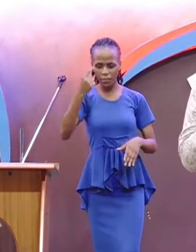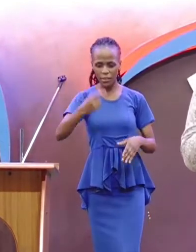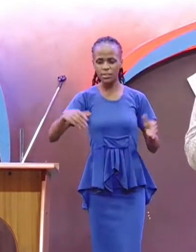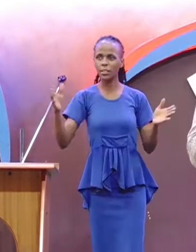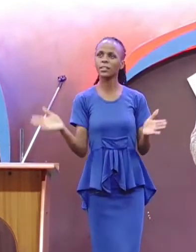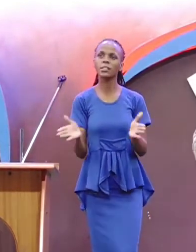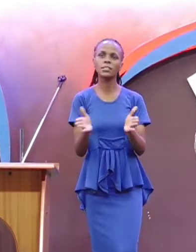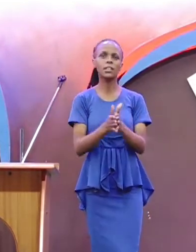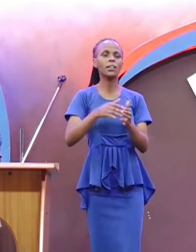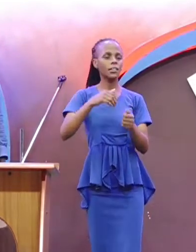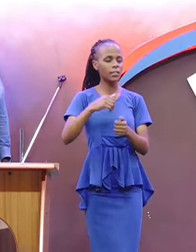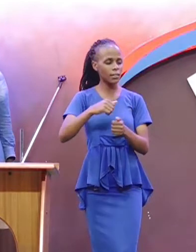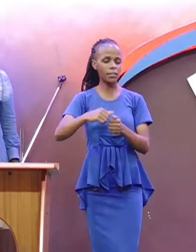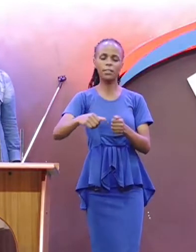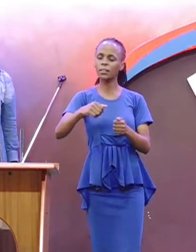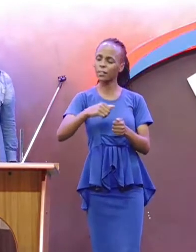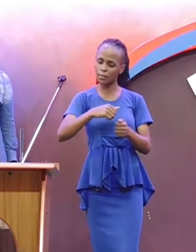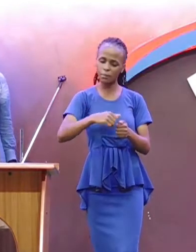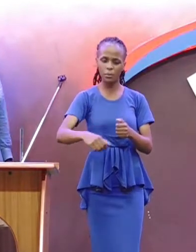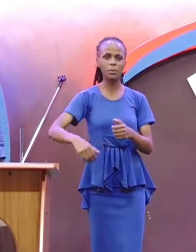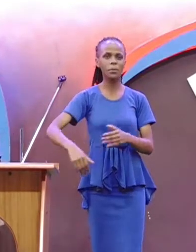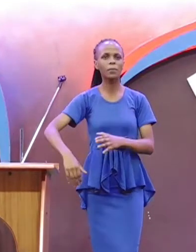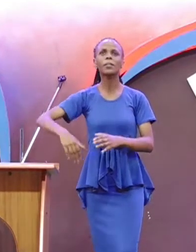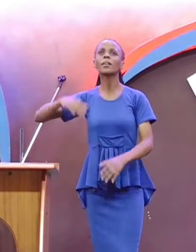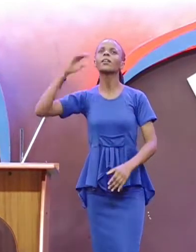okusinga feza neza